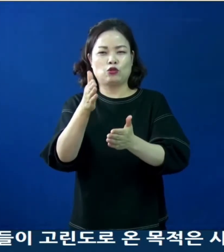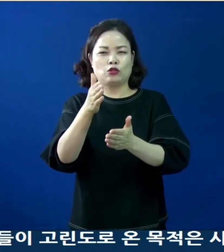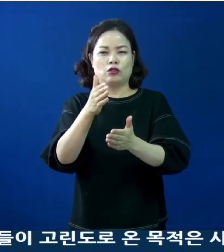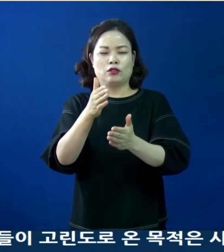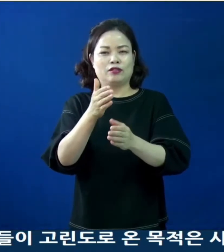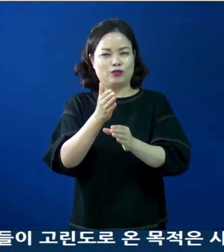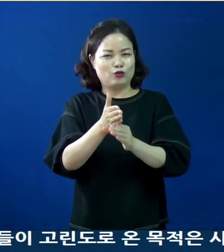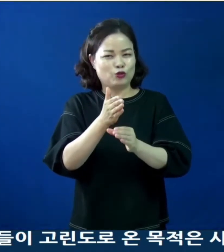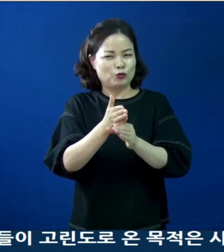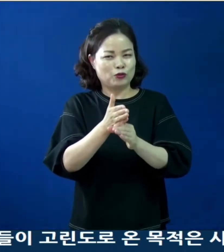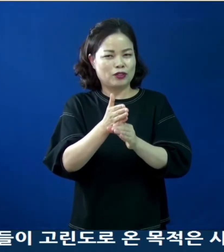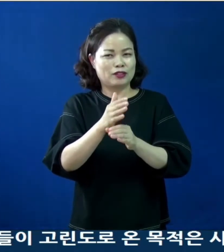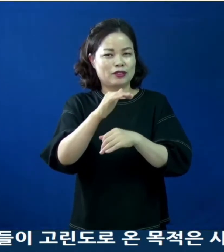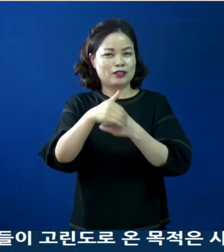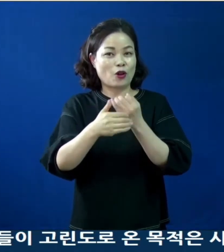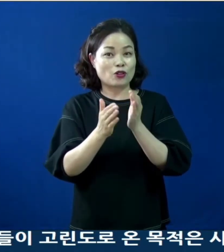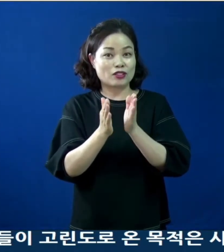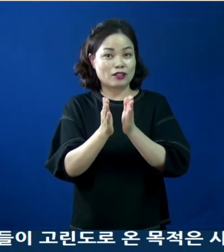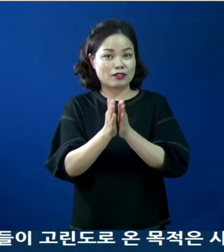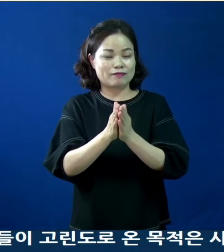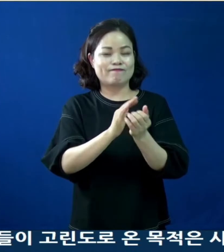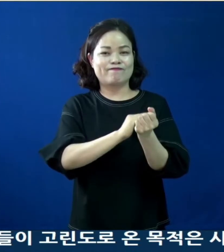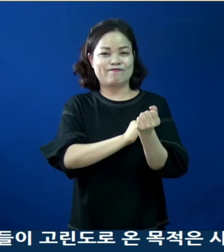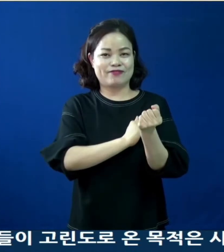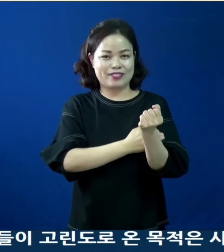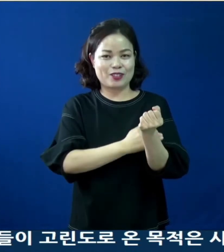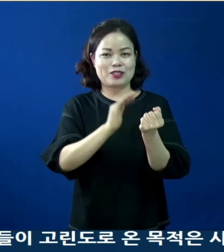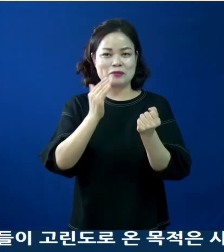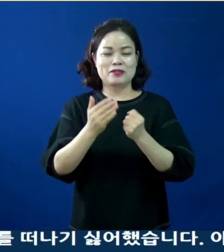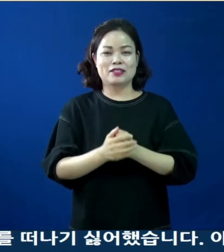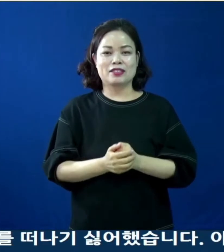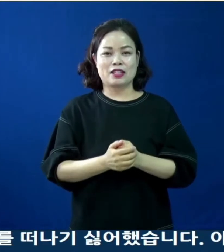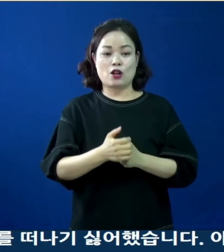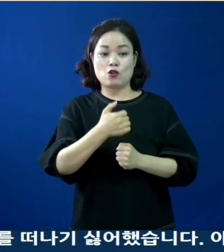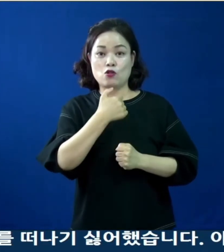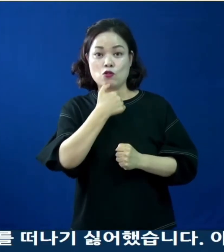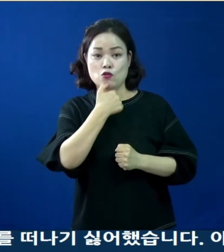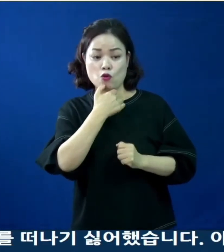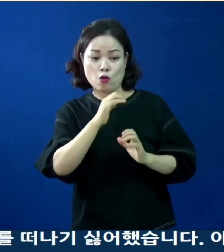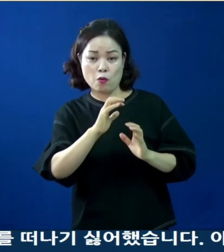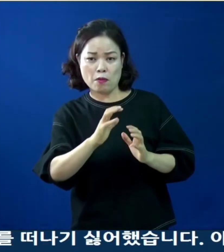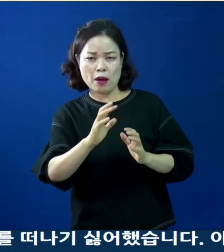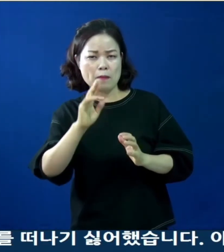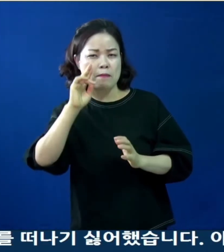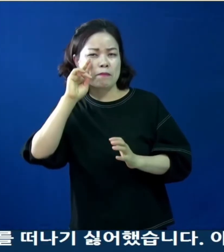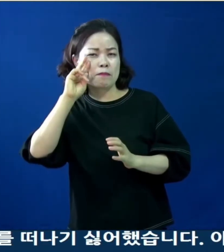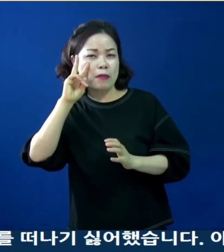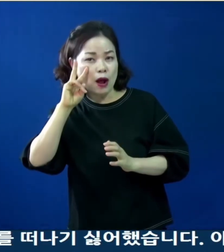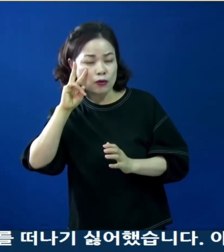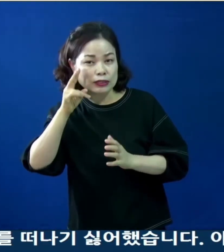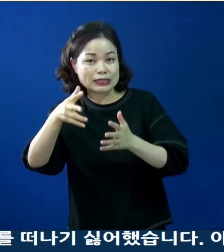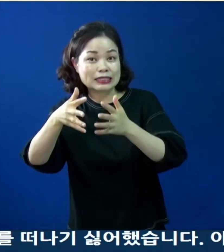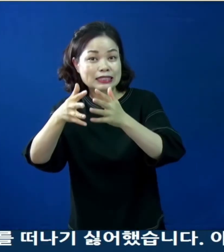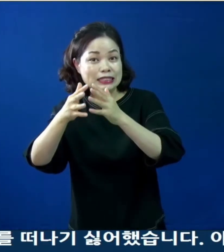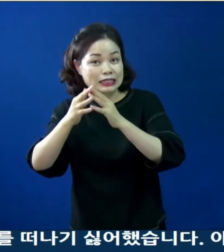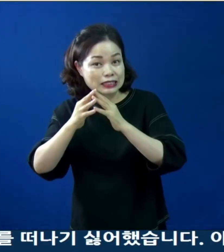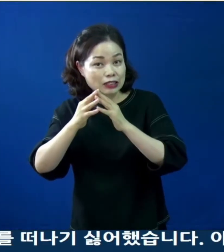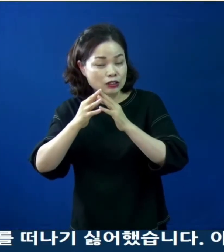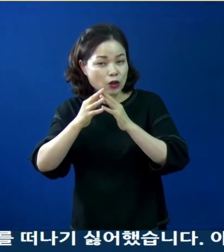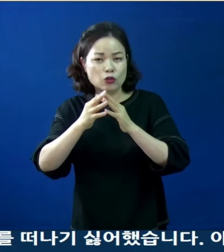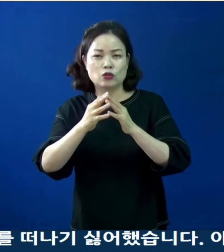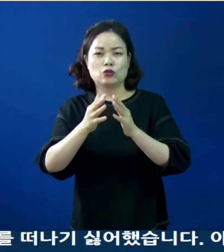중급 정도의 성경 실력이 되는 겁니다. 이 로마는 바울에 의해서 개척된 도시가